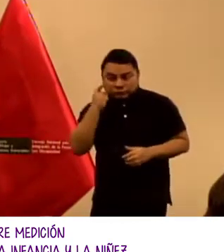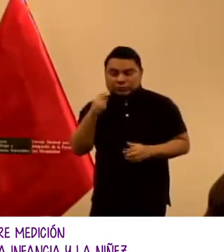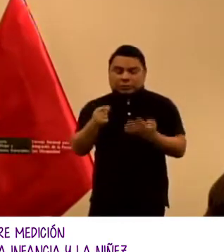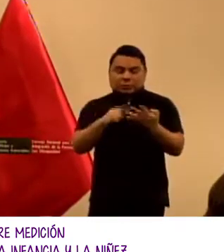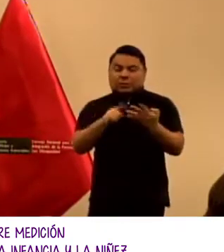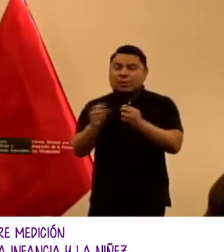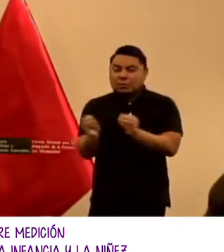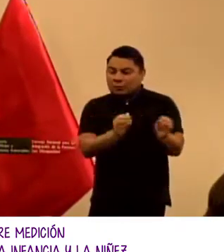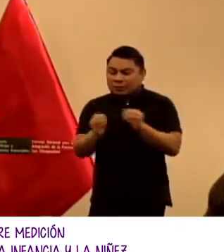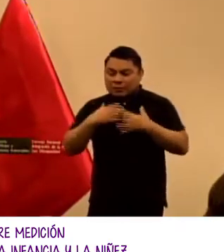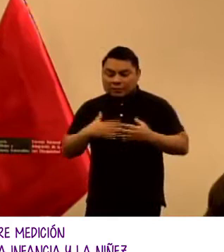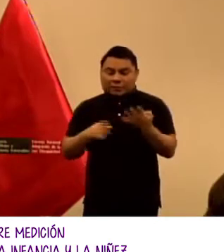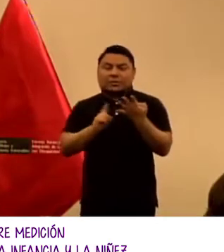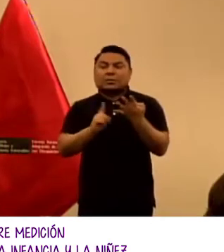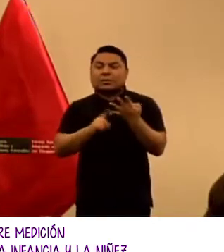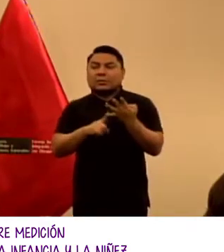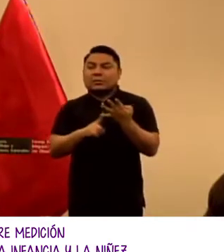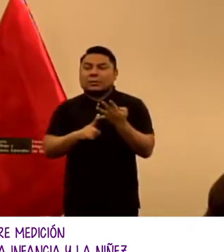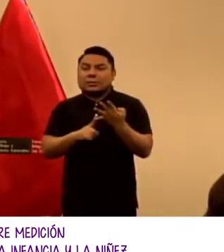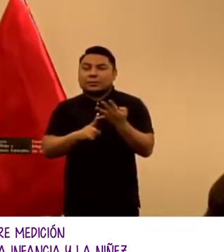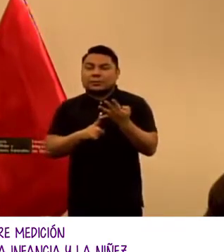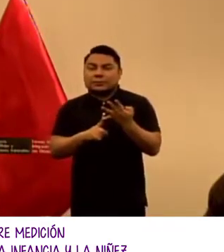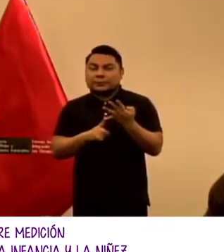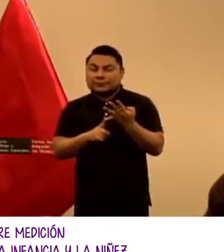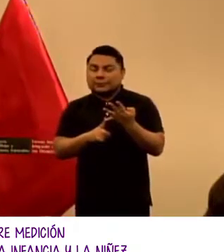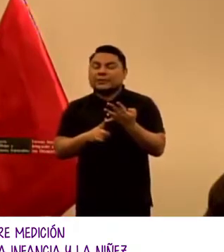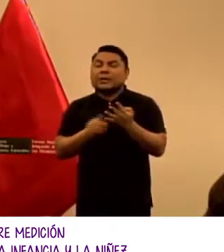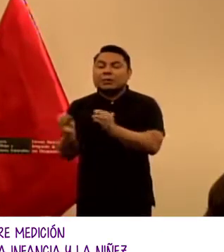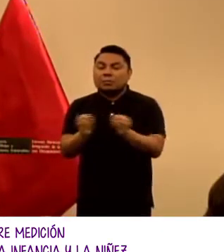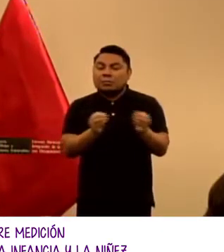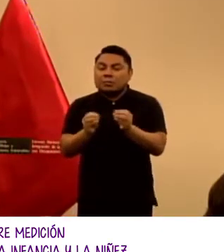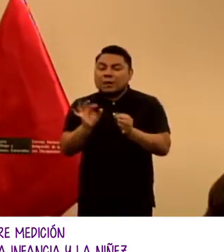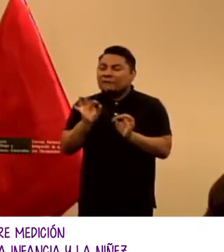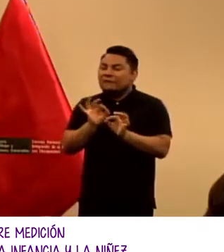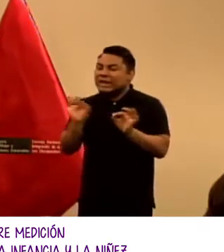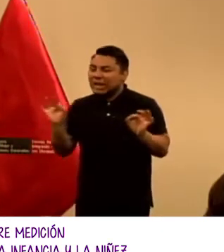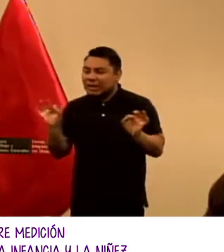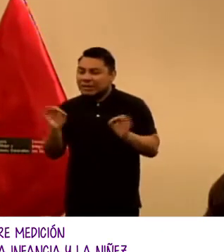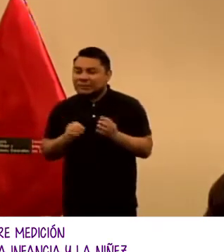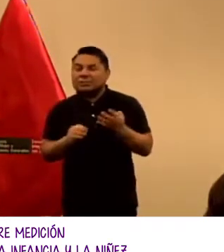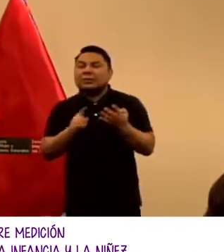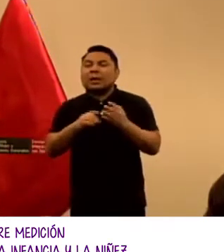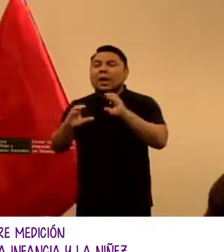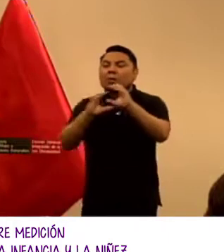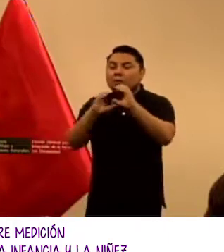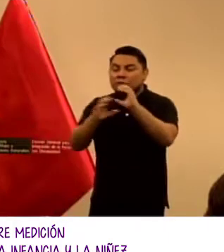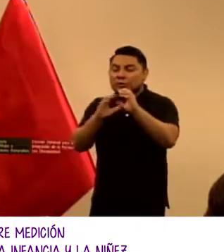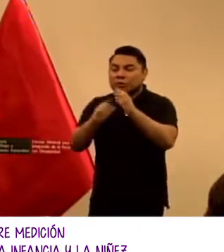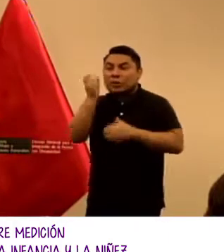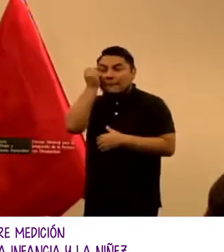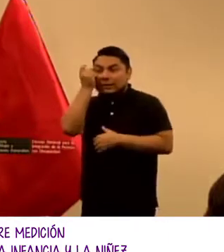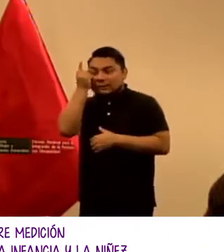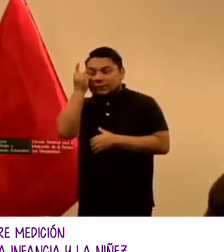de la movilidad o motricidad gruesa, de la movilidad fina, de la comunicación y